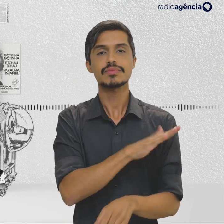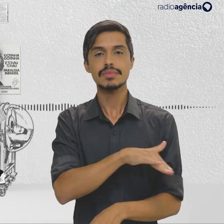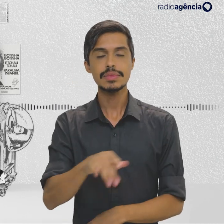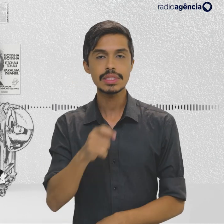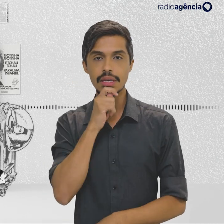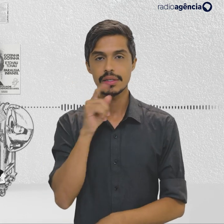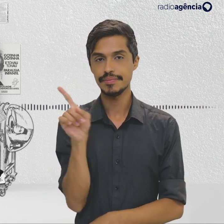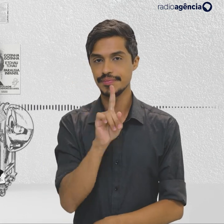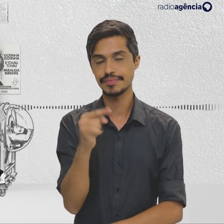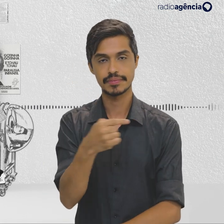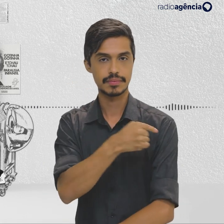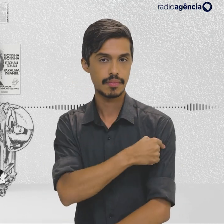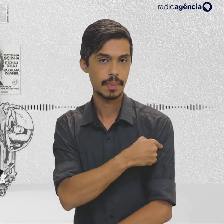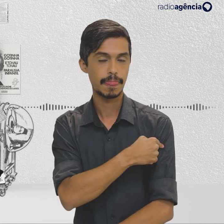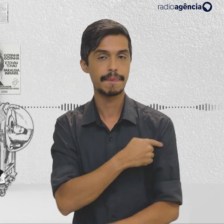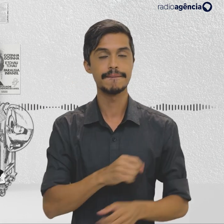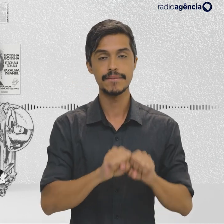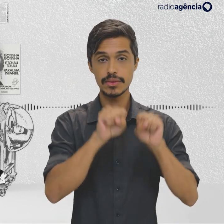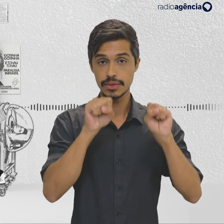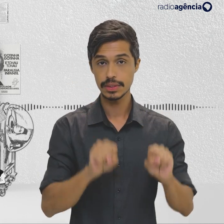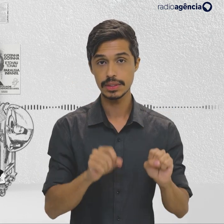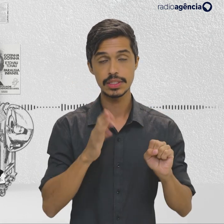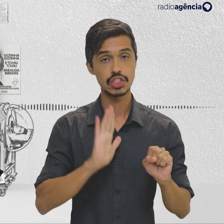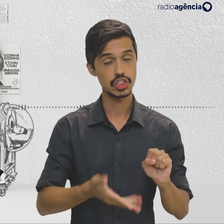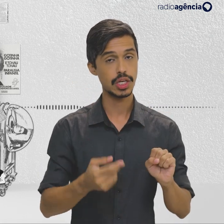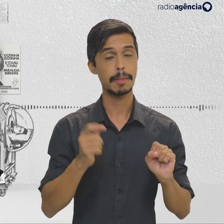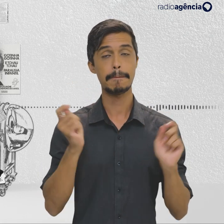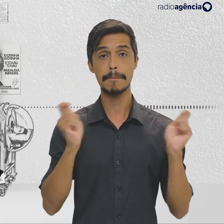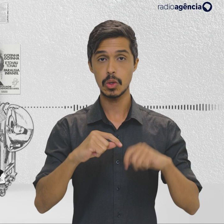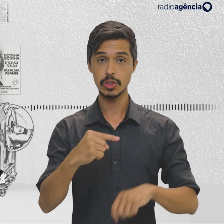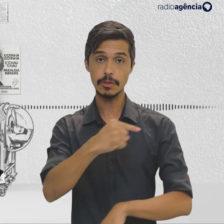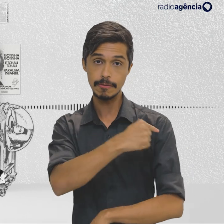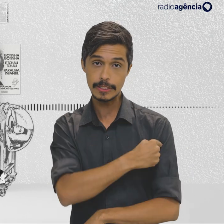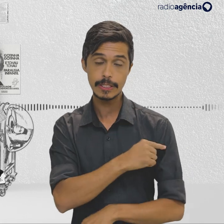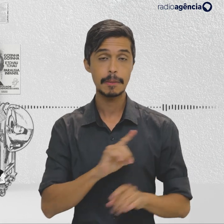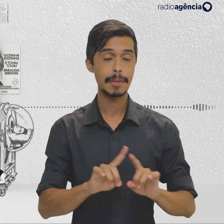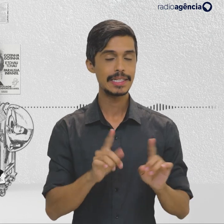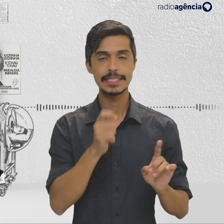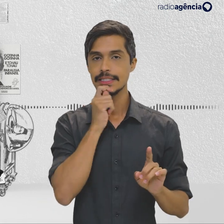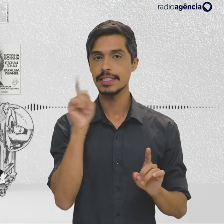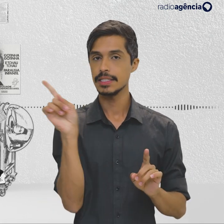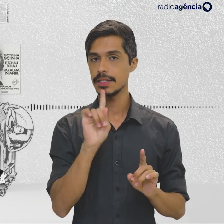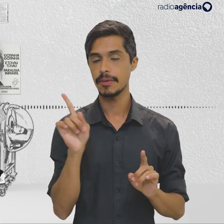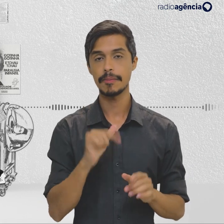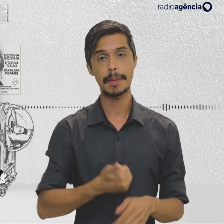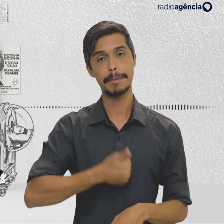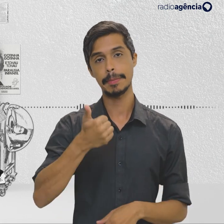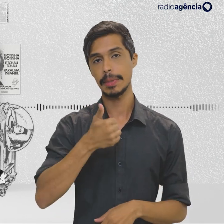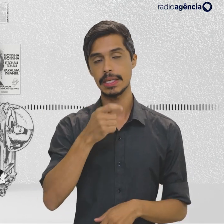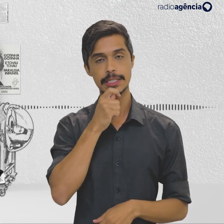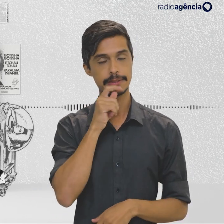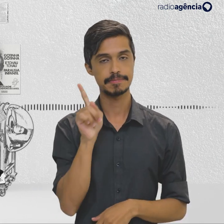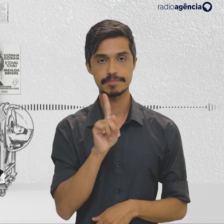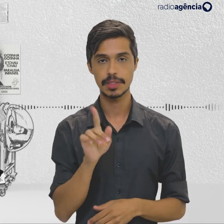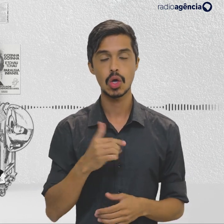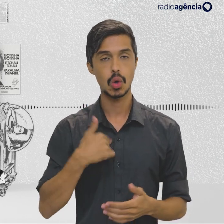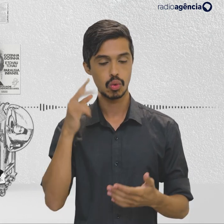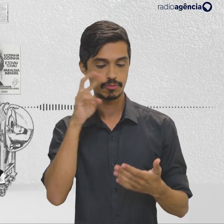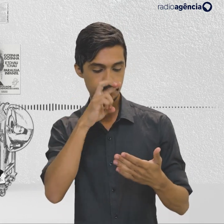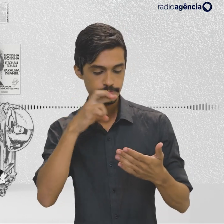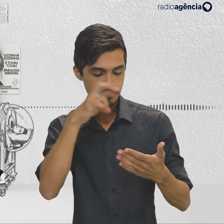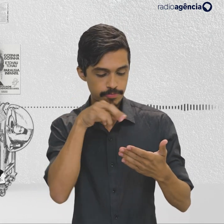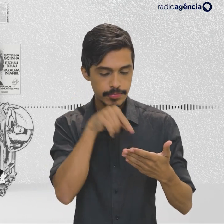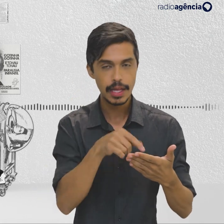no sinasc no Sistema Nacional de nascidos vivos que já poderiam ter tomado a vacina e que não tomaram a primeira dose eu